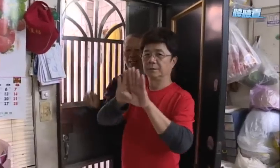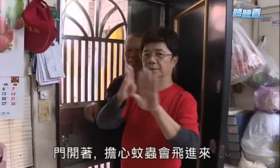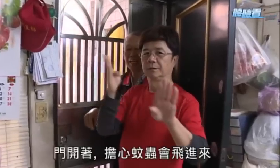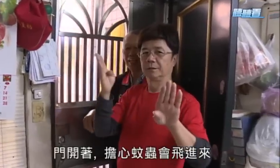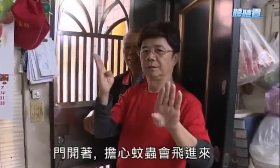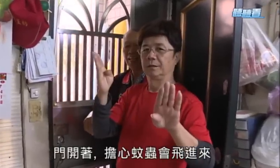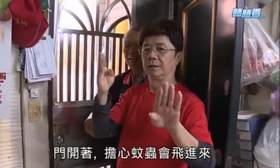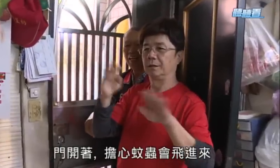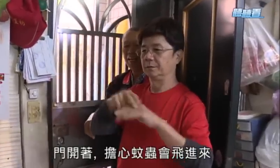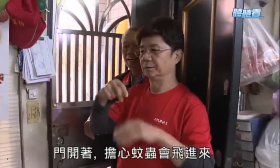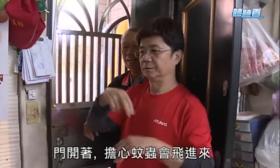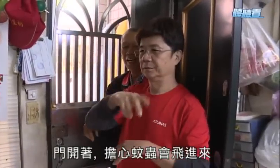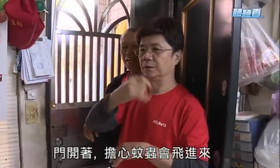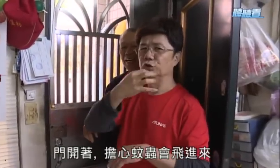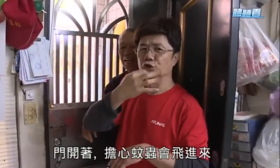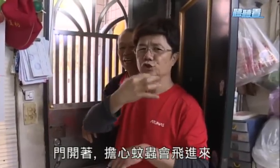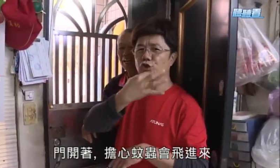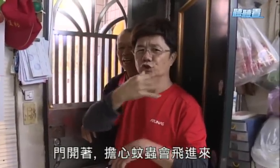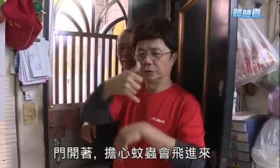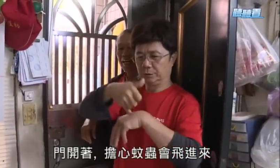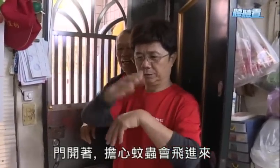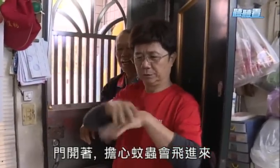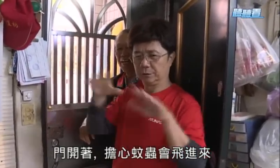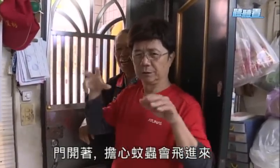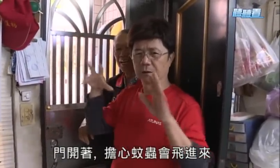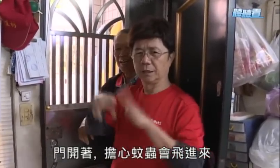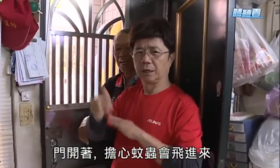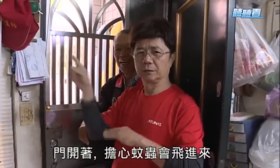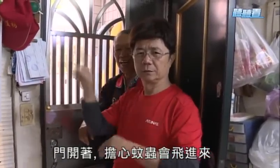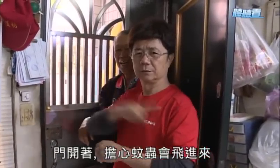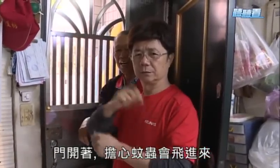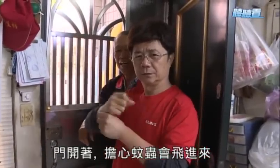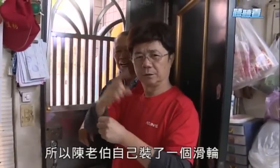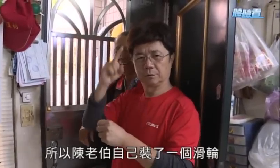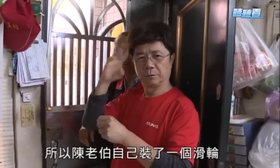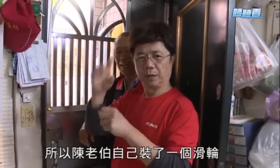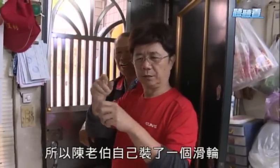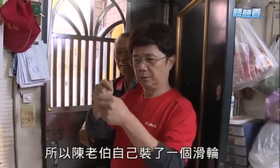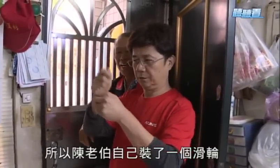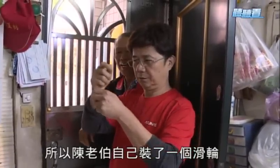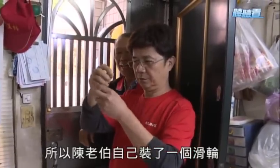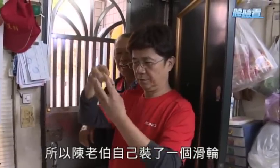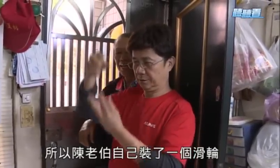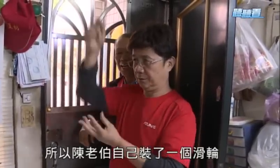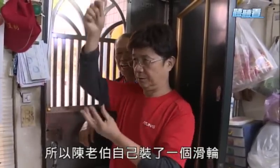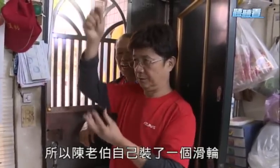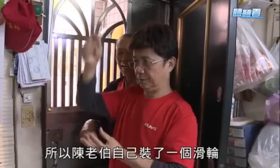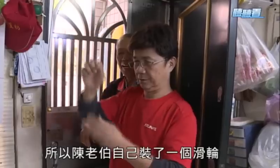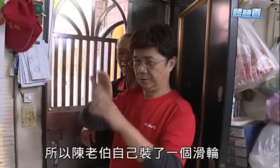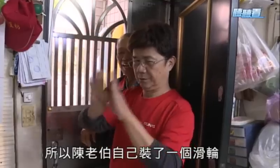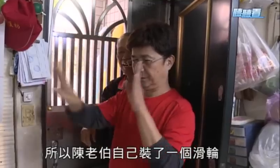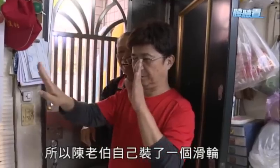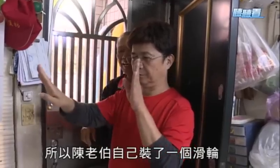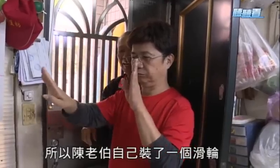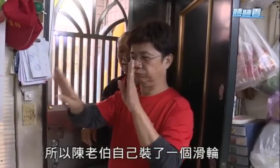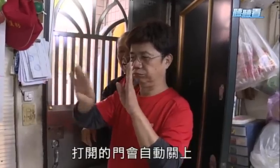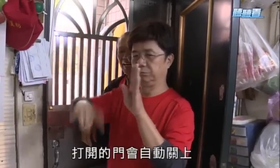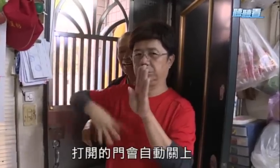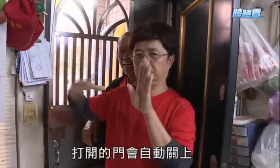门开着，担心蚊虫会飞进来，所以呢陈老伯自己装了一个滑轮，打开的